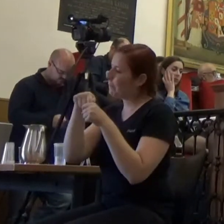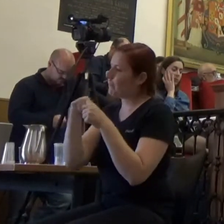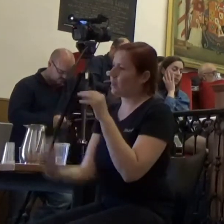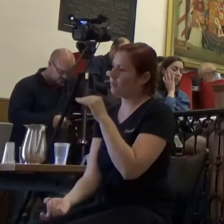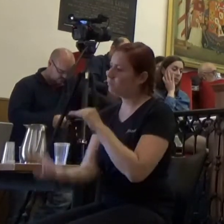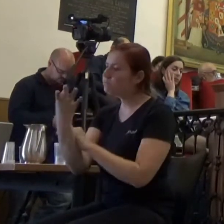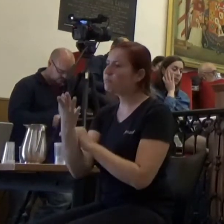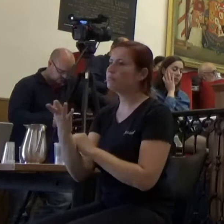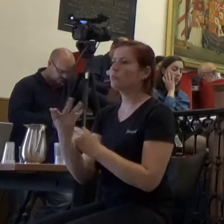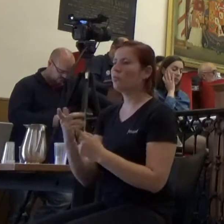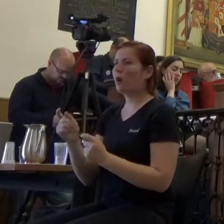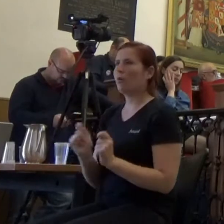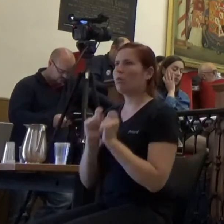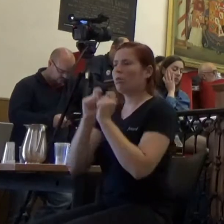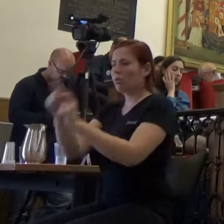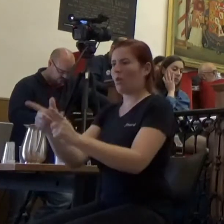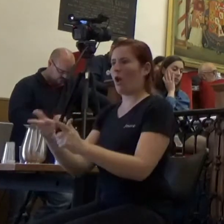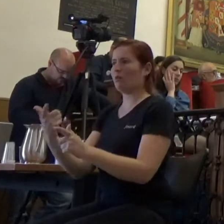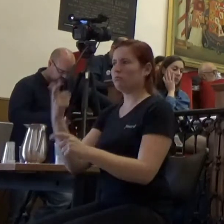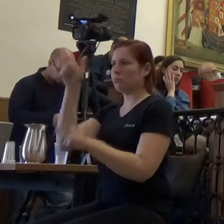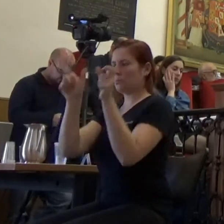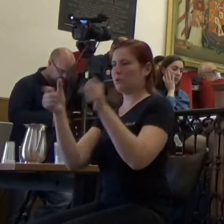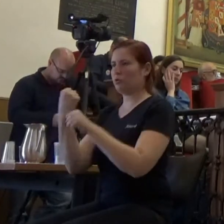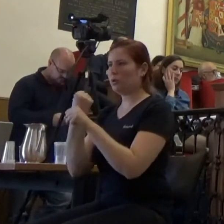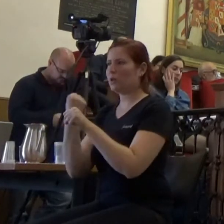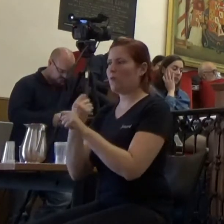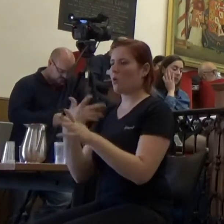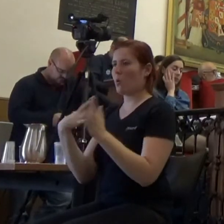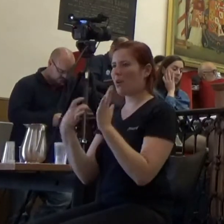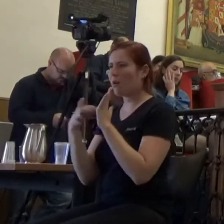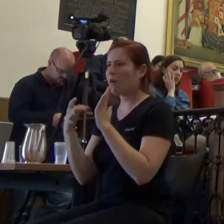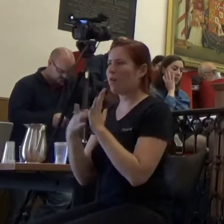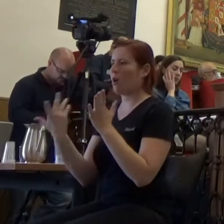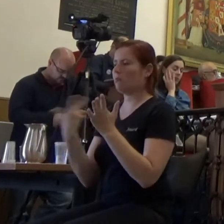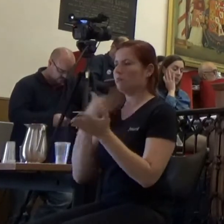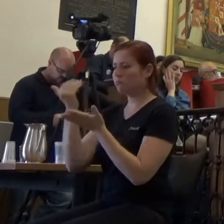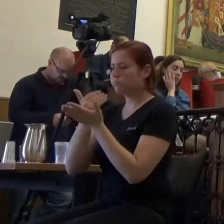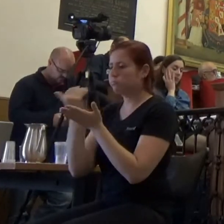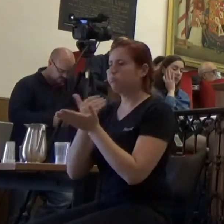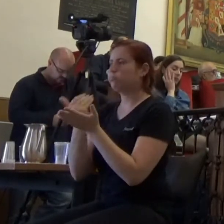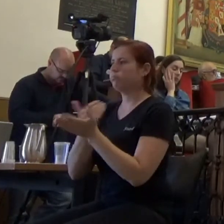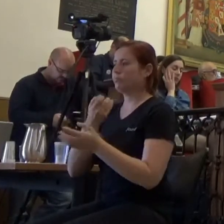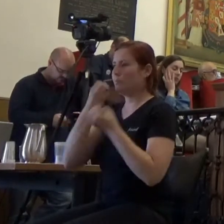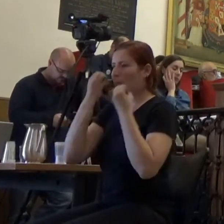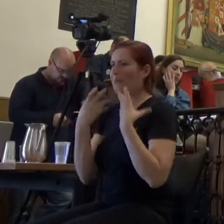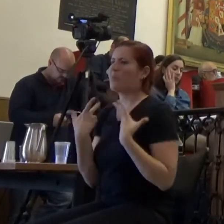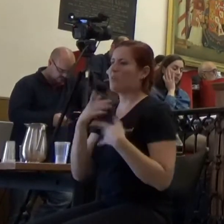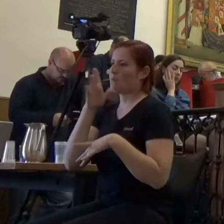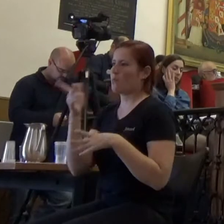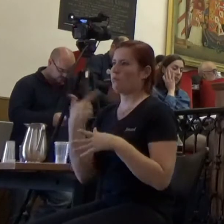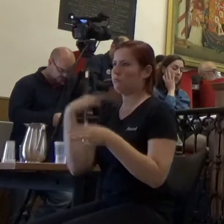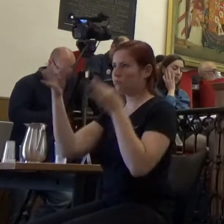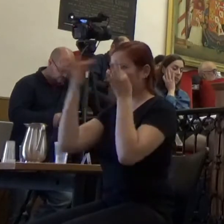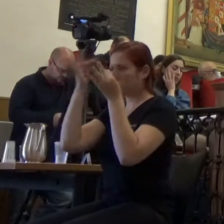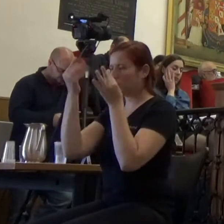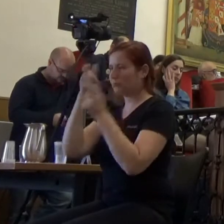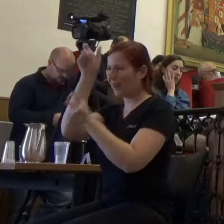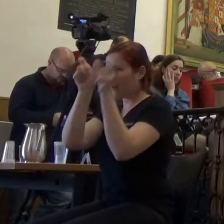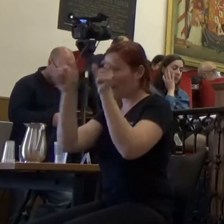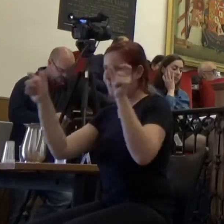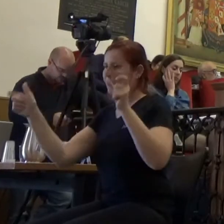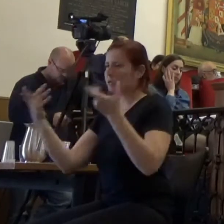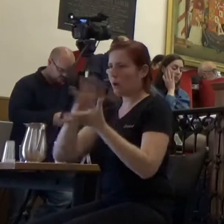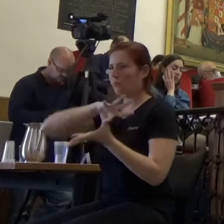sus trabajadores la realización de un trabajo productivo y remunerado adecuado a las características personales de